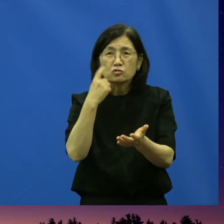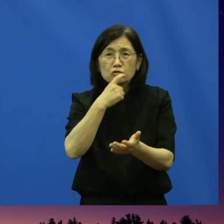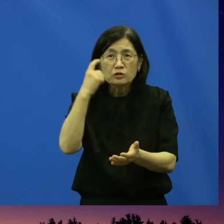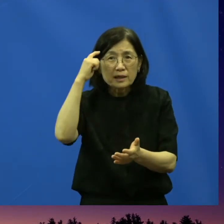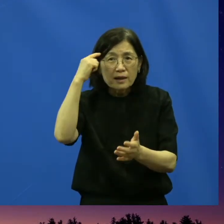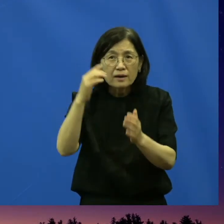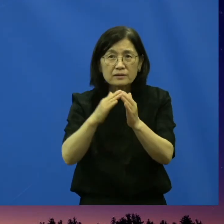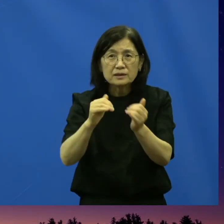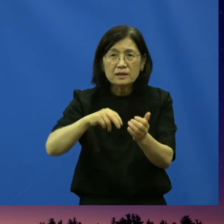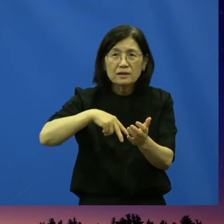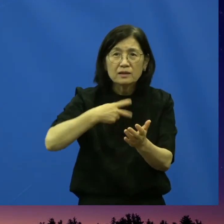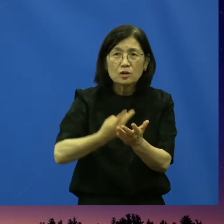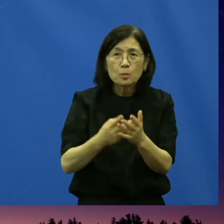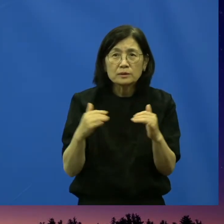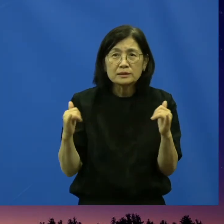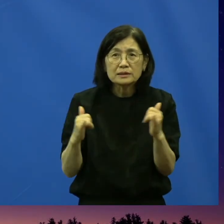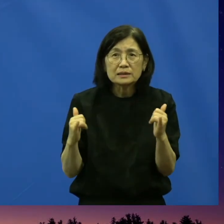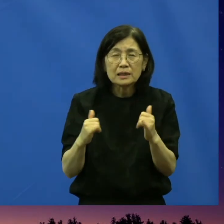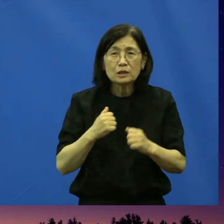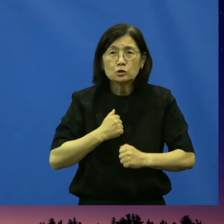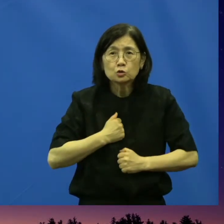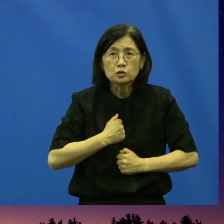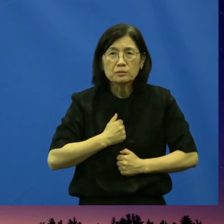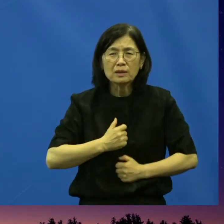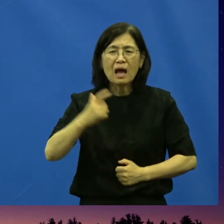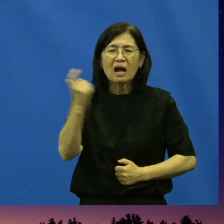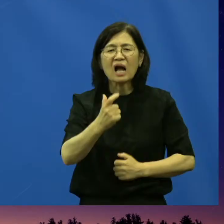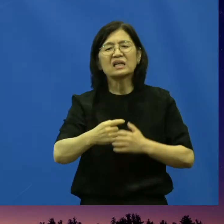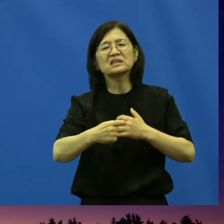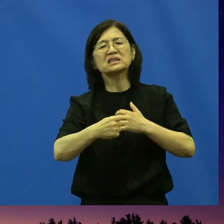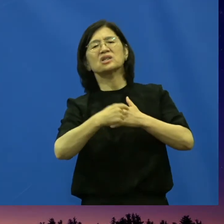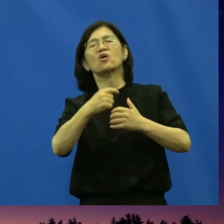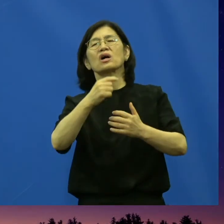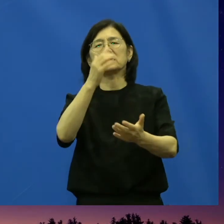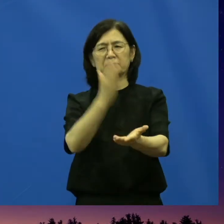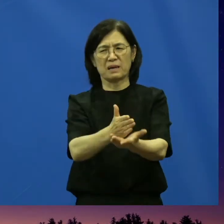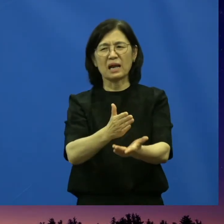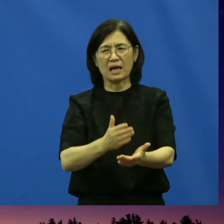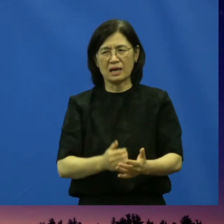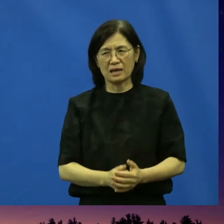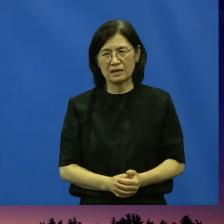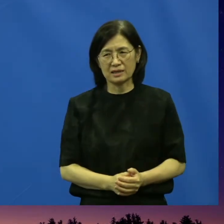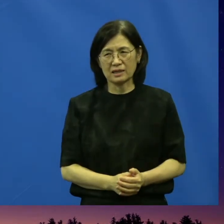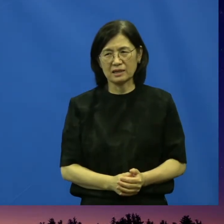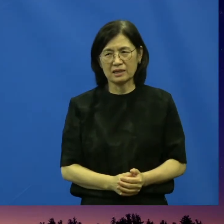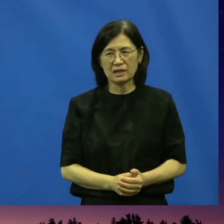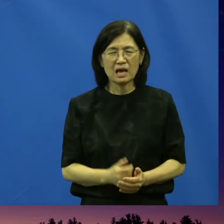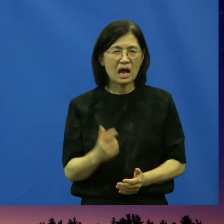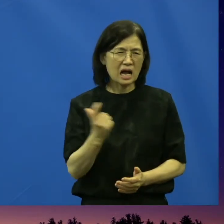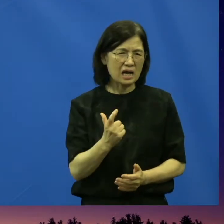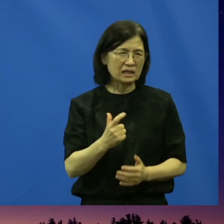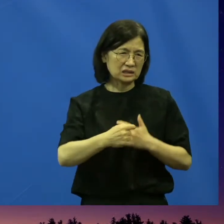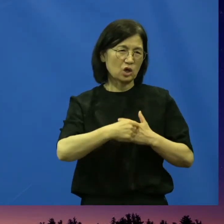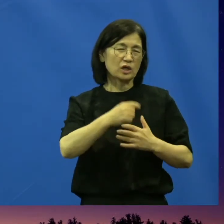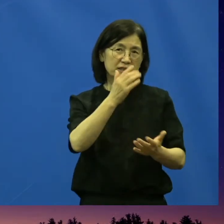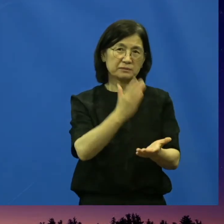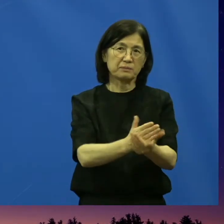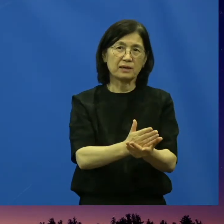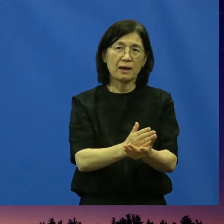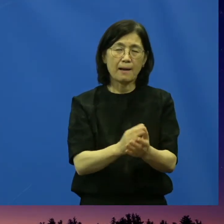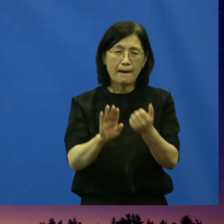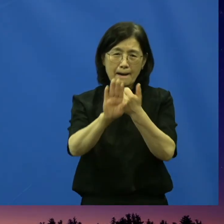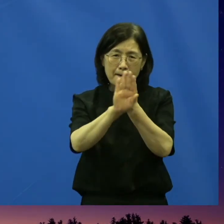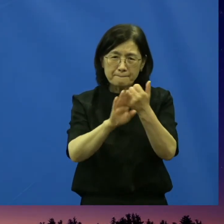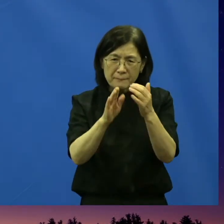그래요. 강한 척하지 말라는 거예요. 너무 자신만만하면 안 돼요, 여러분. 여러분, 바리새인들의 약점이